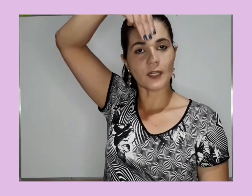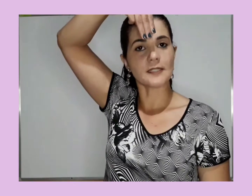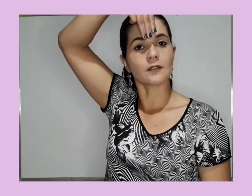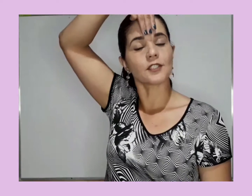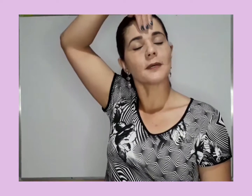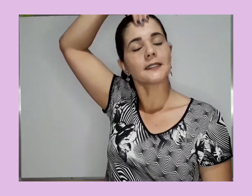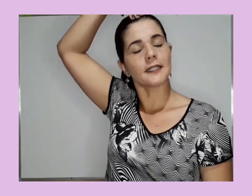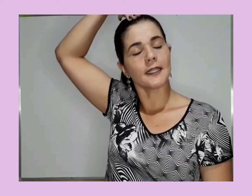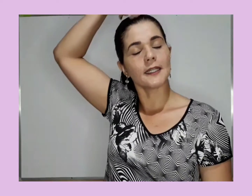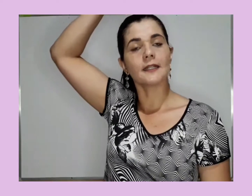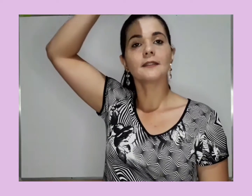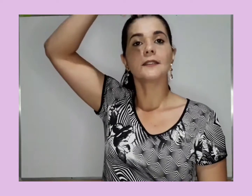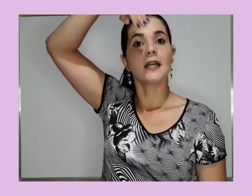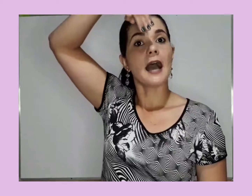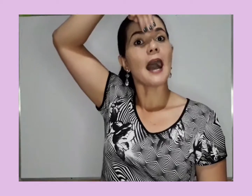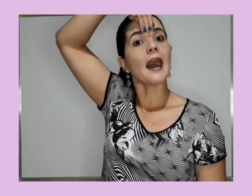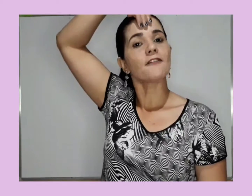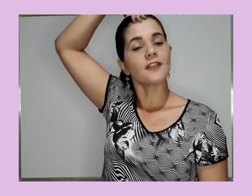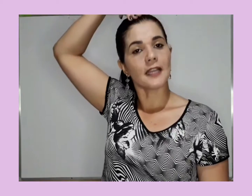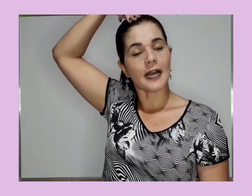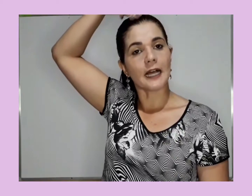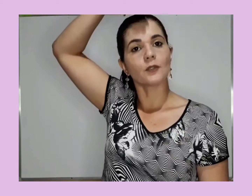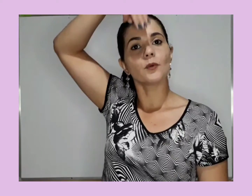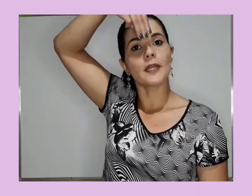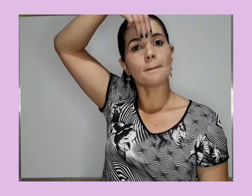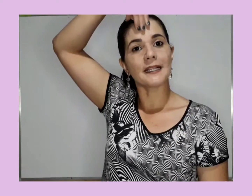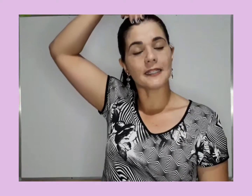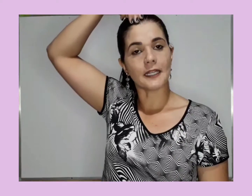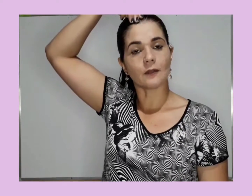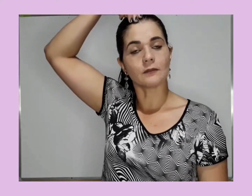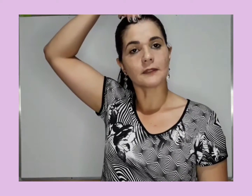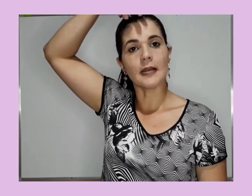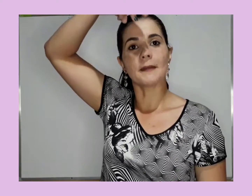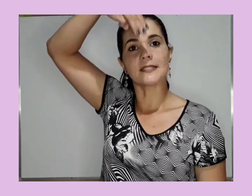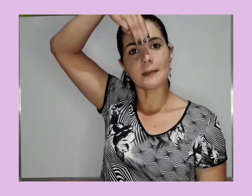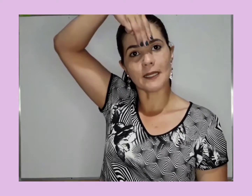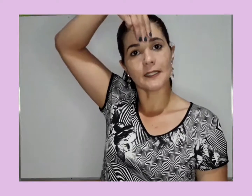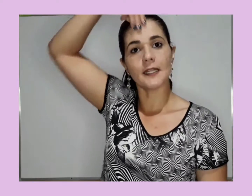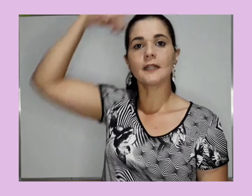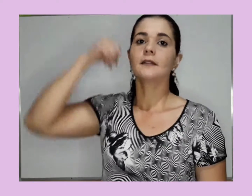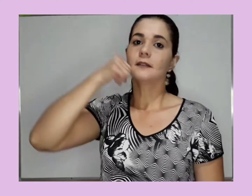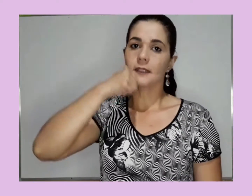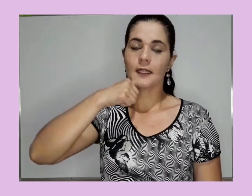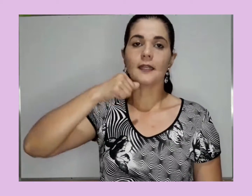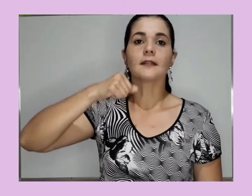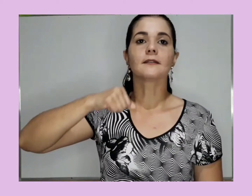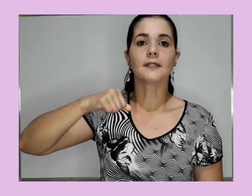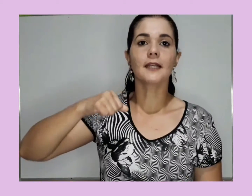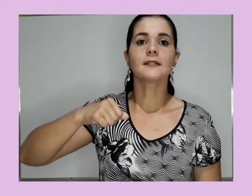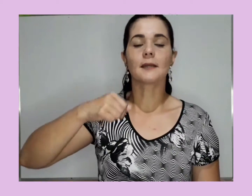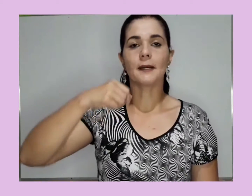configuração de madrinha, afilhado e padrinho, tá? Mas se é madrinha, aqui, né? Se é